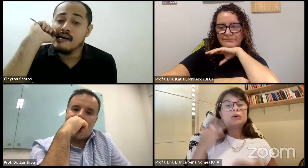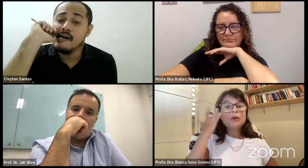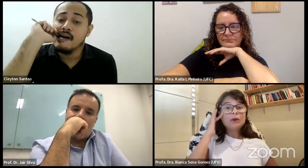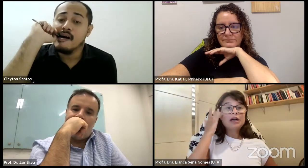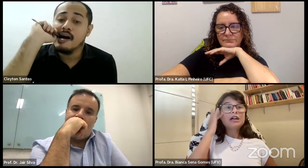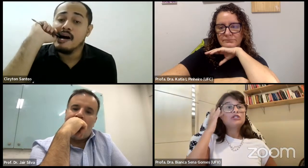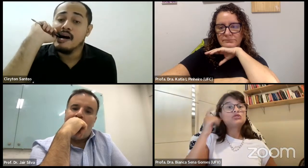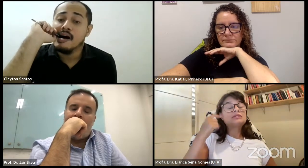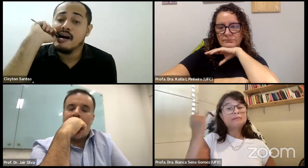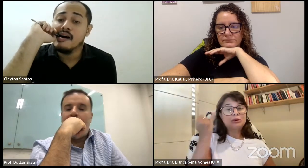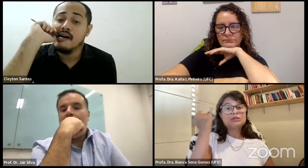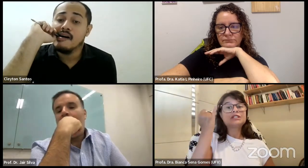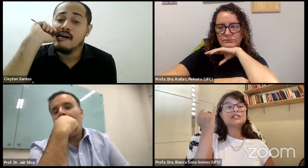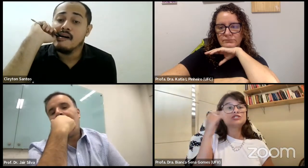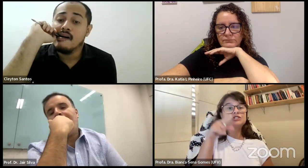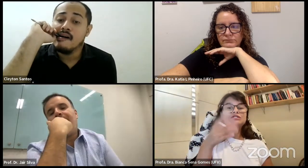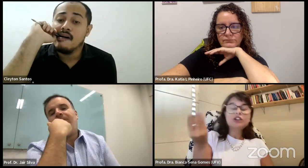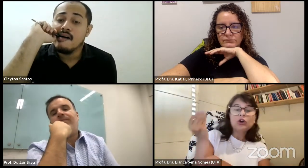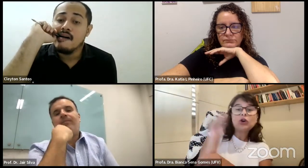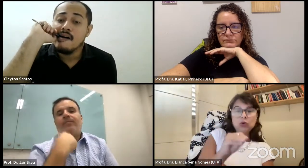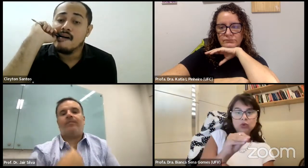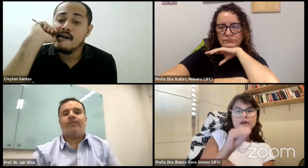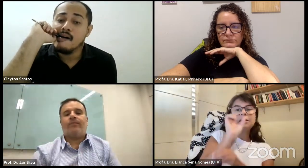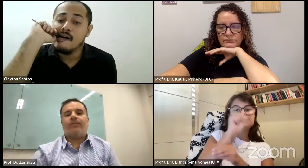mais a sua base teórica.